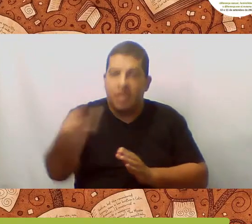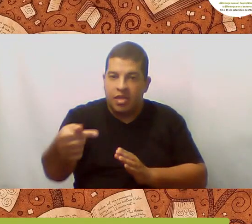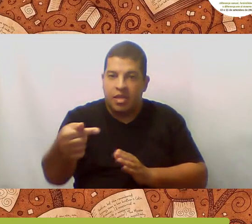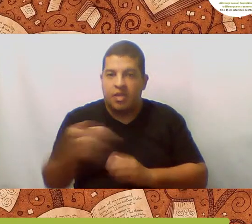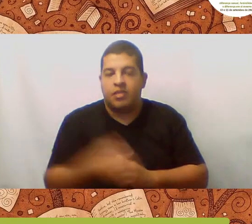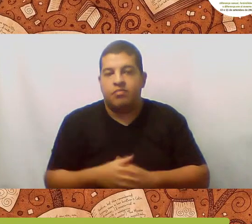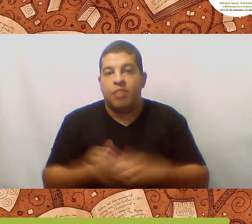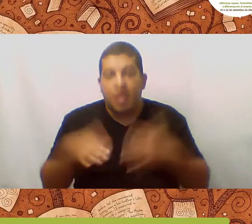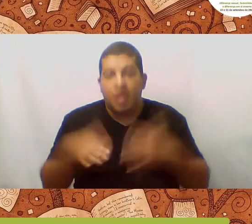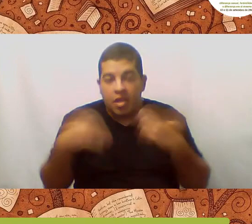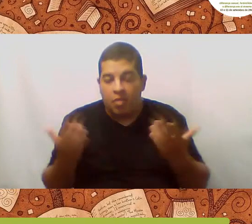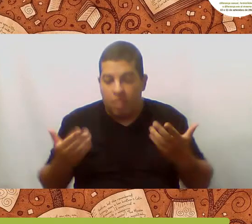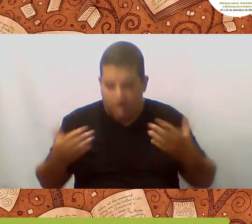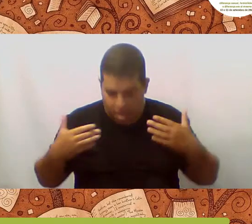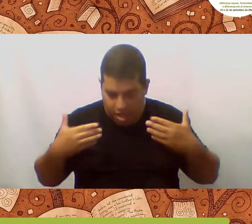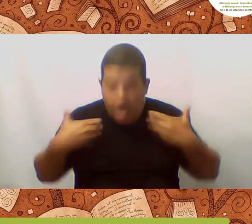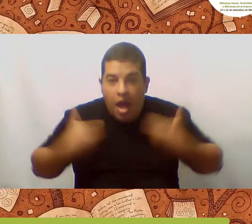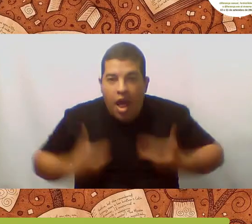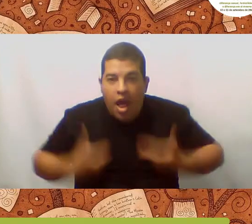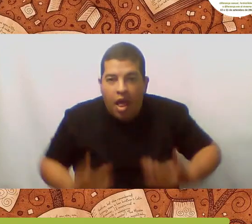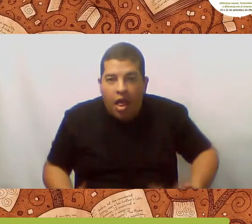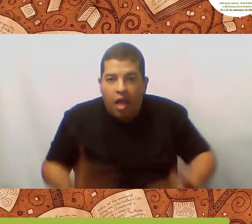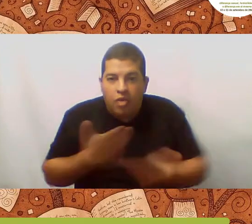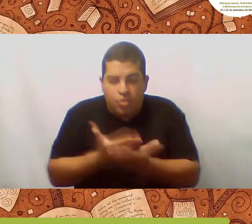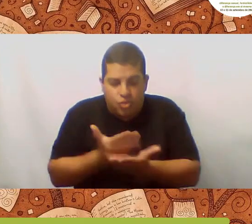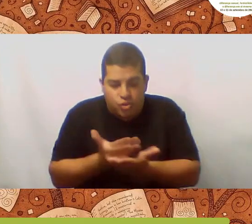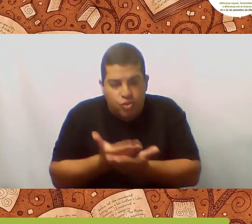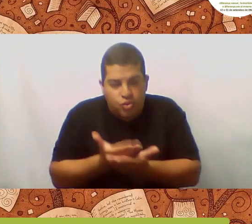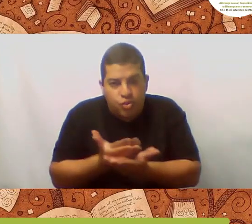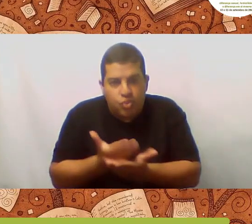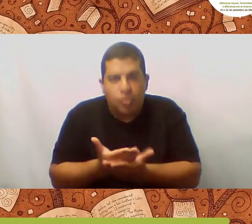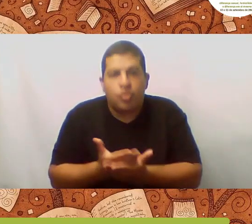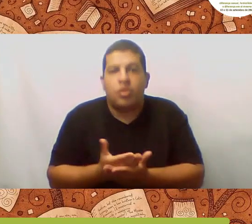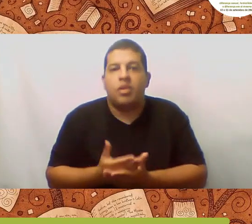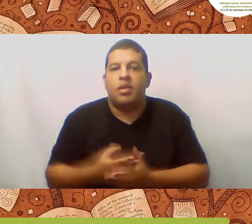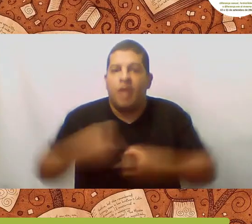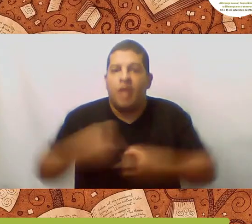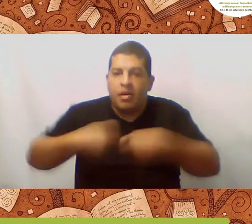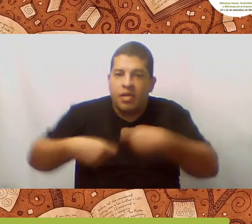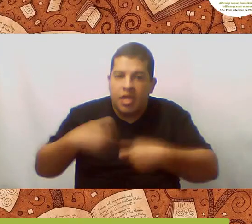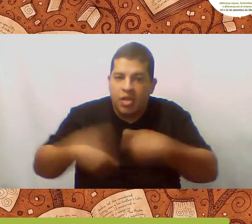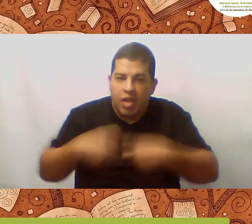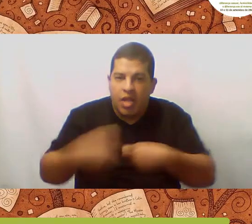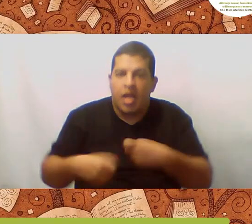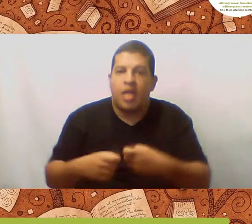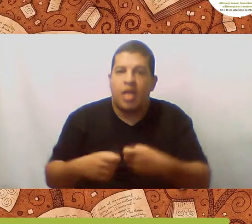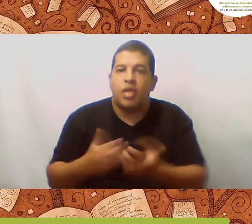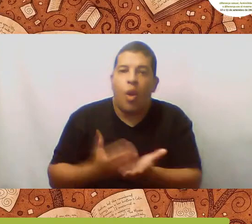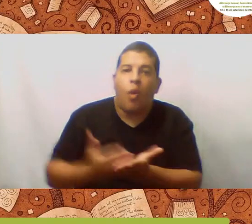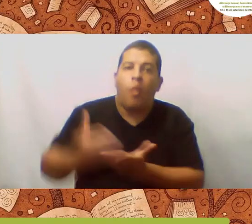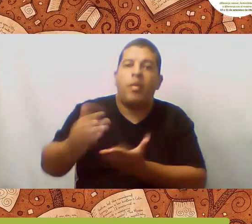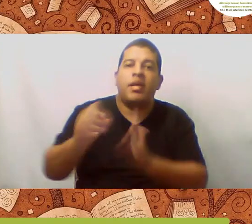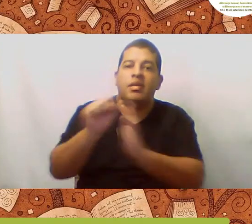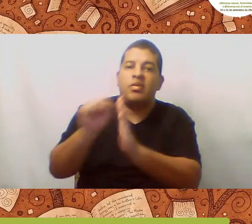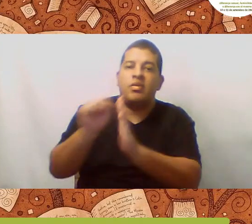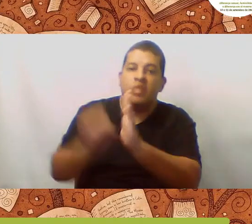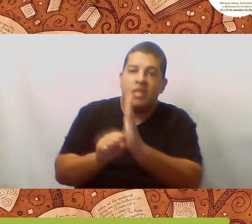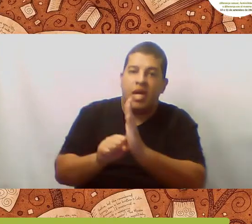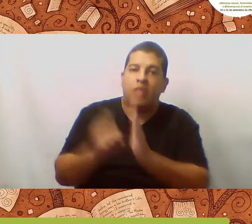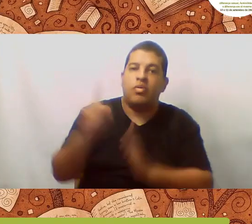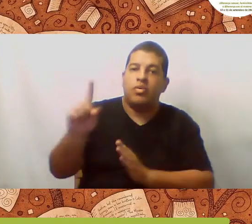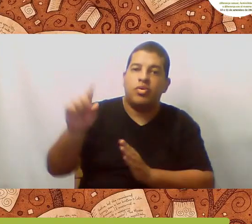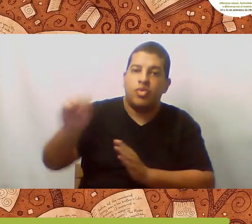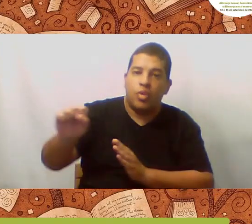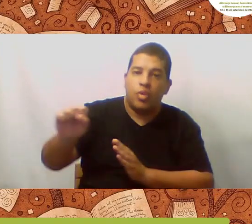dos sexos só vai aparecer a partir do século XVIII e XIX, quando a teoria da diferença